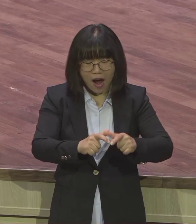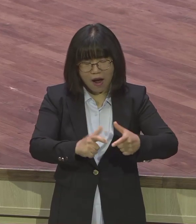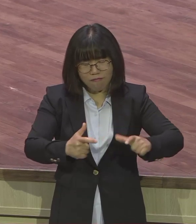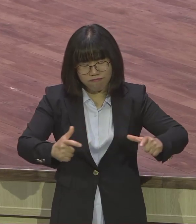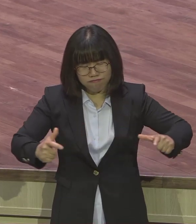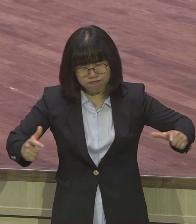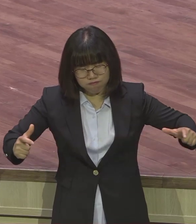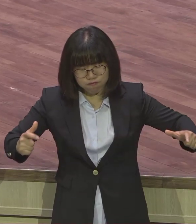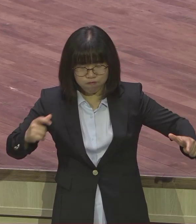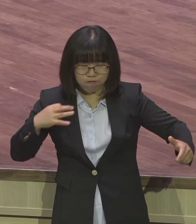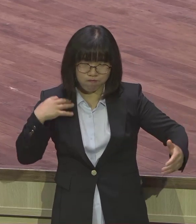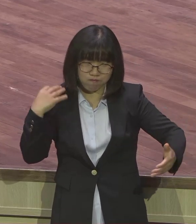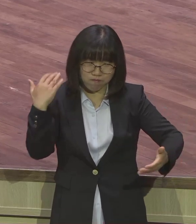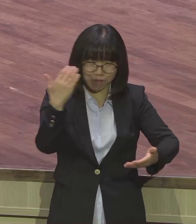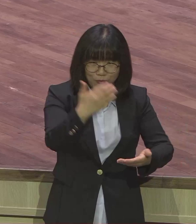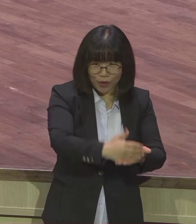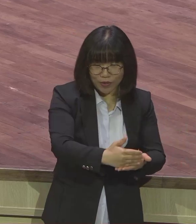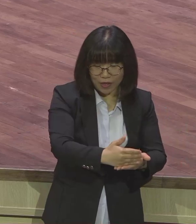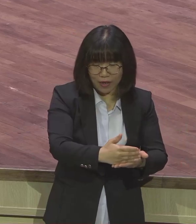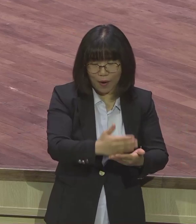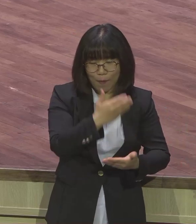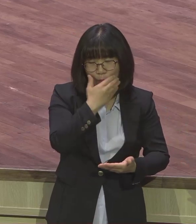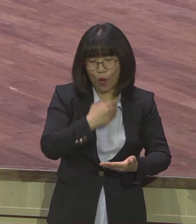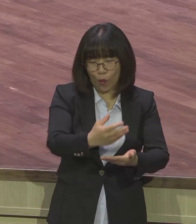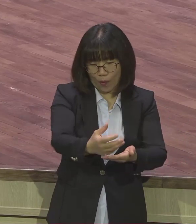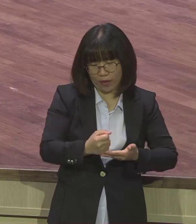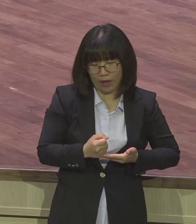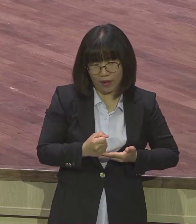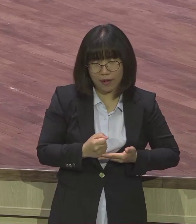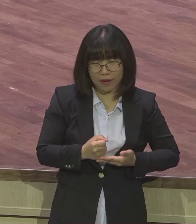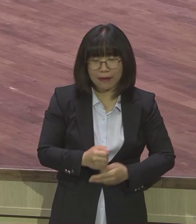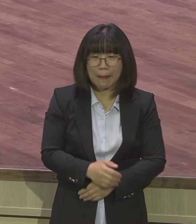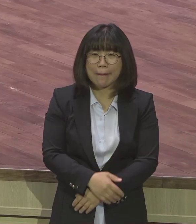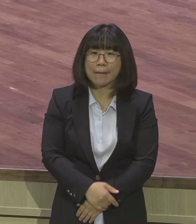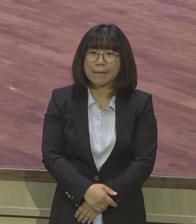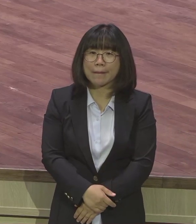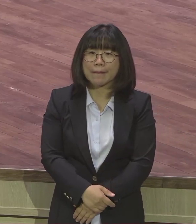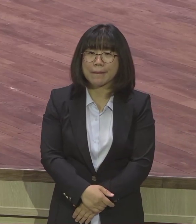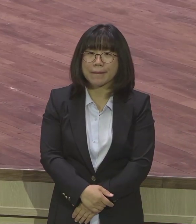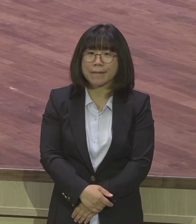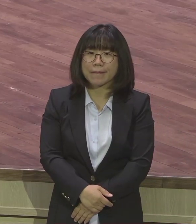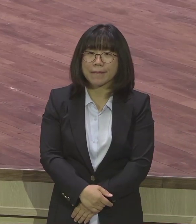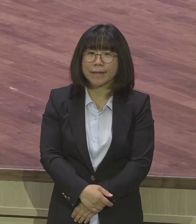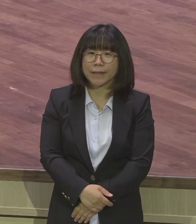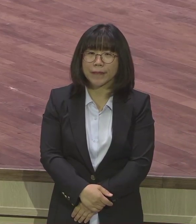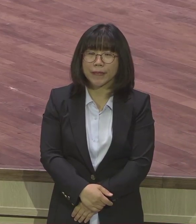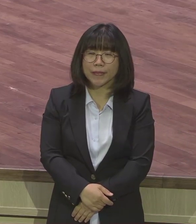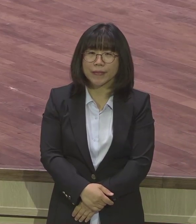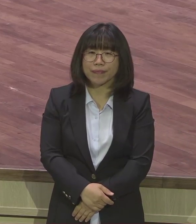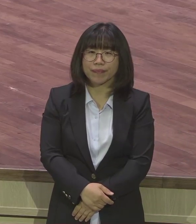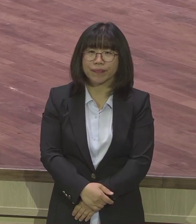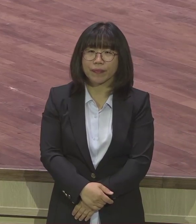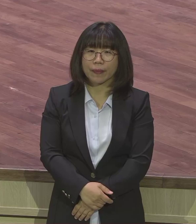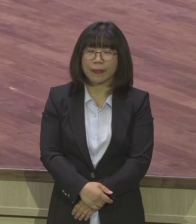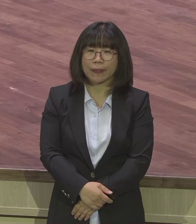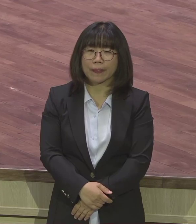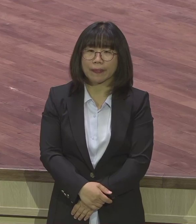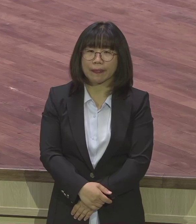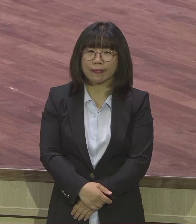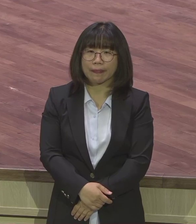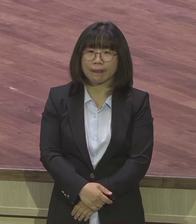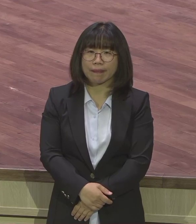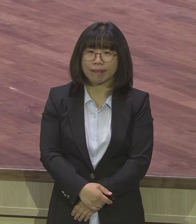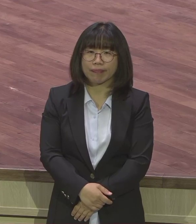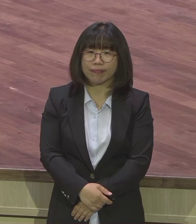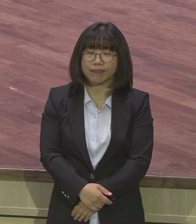번창하여 풍성한 복을 받게 되었다는 거예요. 전부 다 야곱이 그냥. 자,